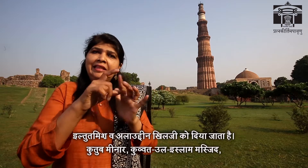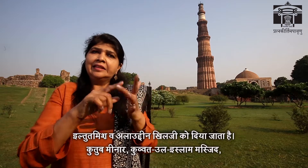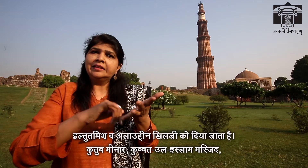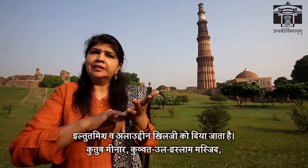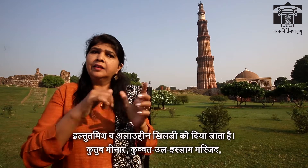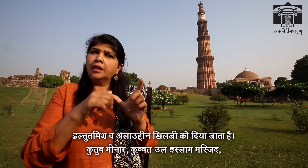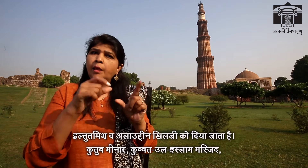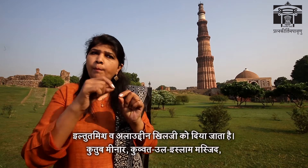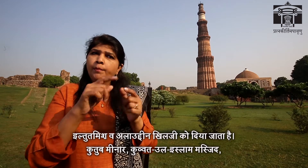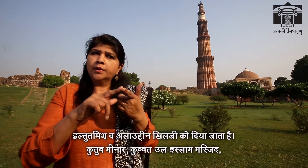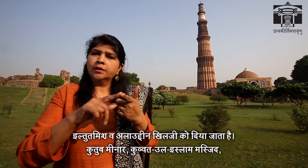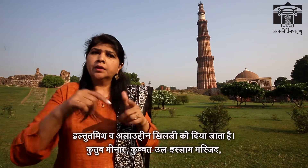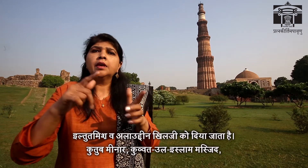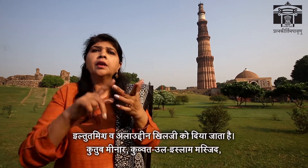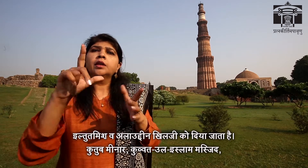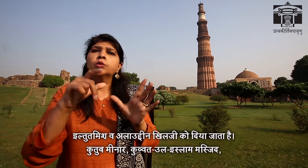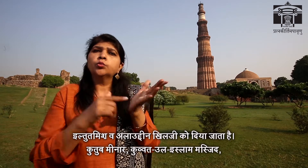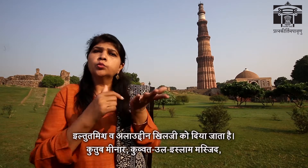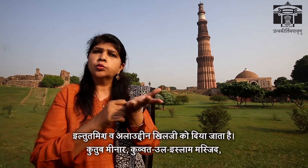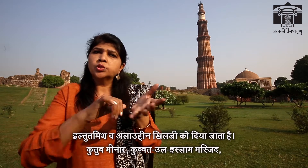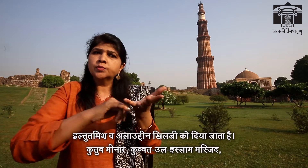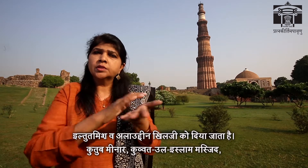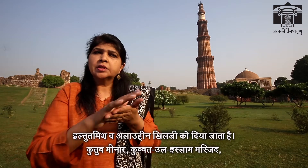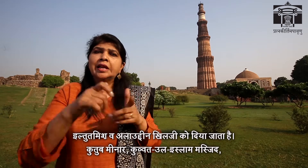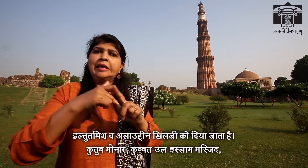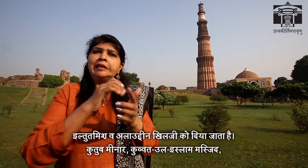इल्तुतमिश व अलाउद्दीन खिलजी को दिया जाता है।